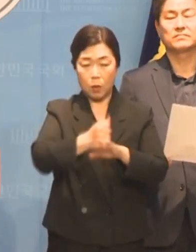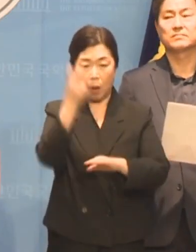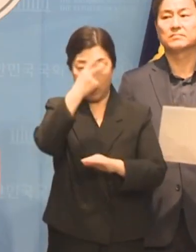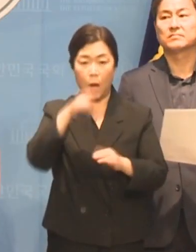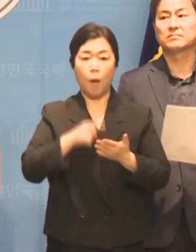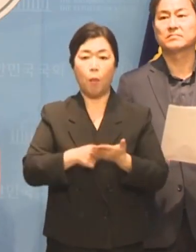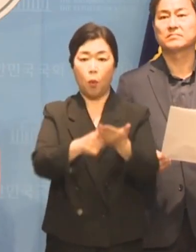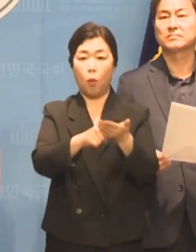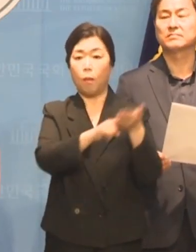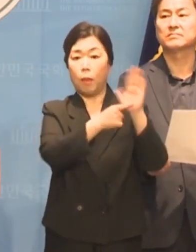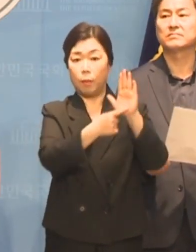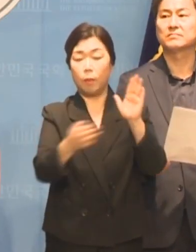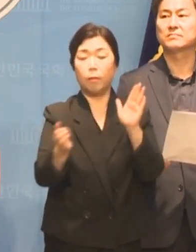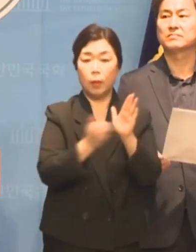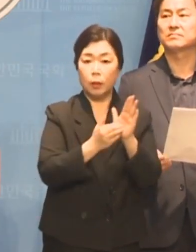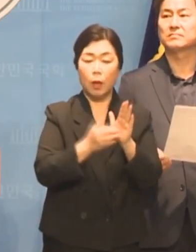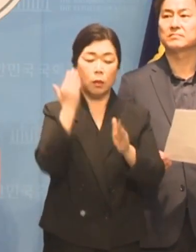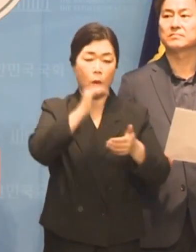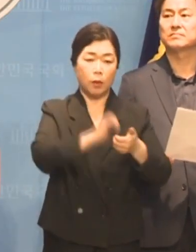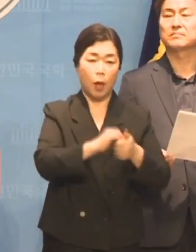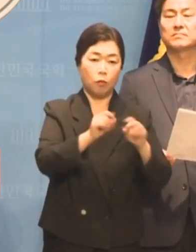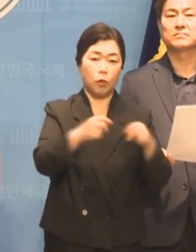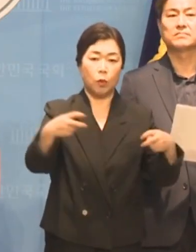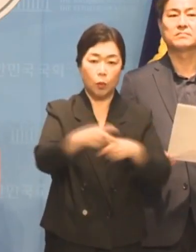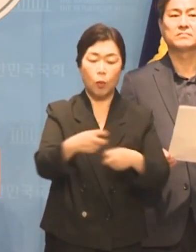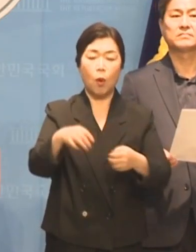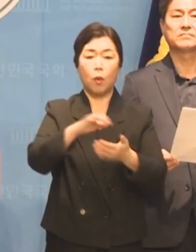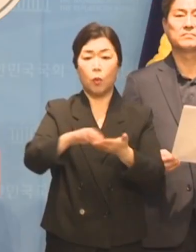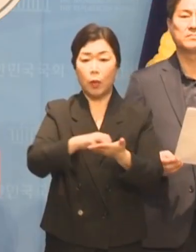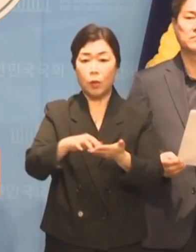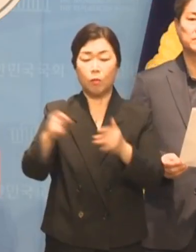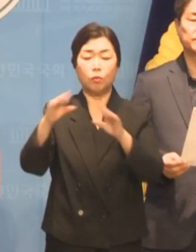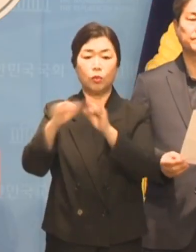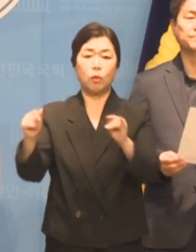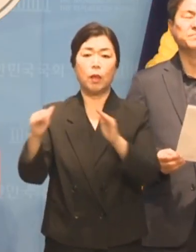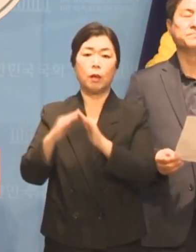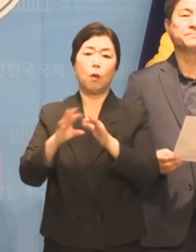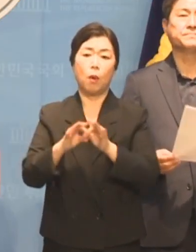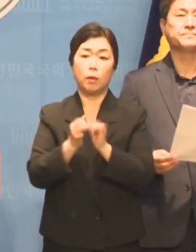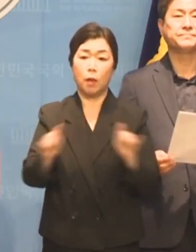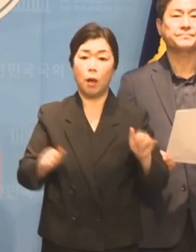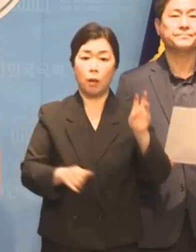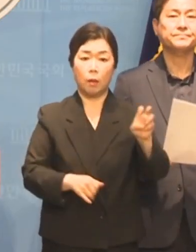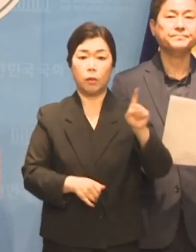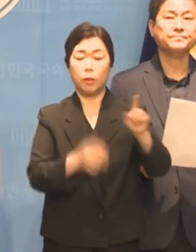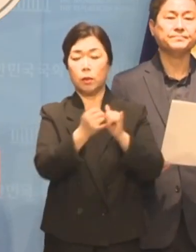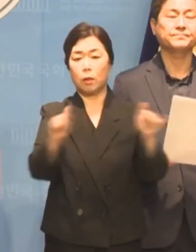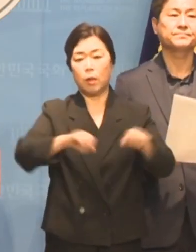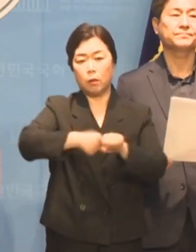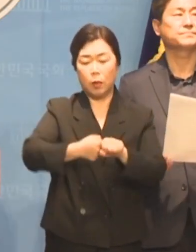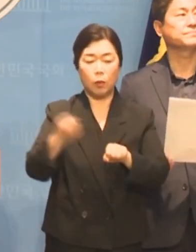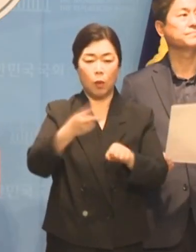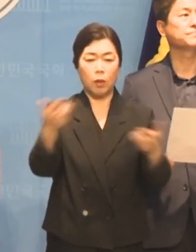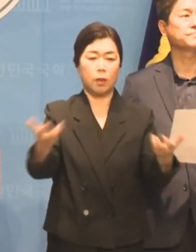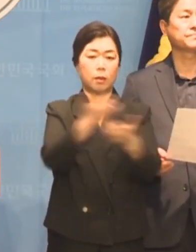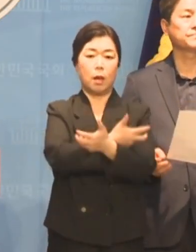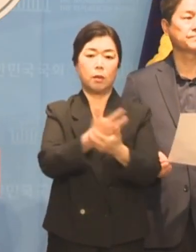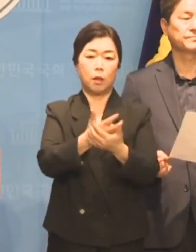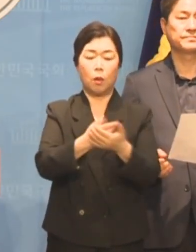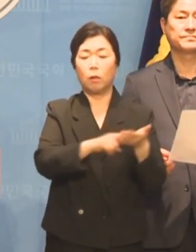보고서를 발표하며 청와대, 국토부, 통계청, 부동산원 등 관련자 31명에 대한 징계 및 인사자료